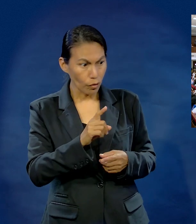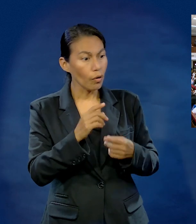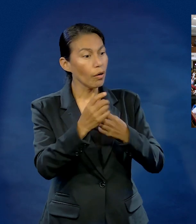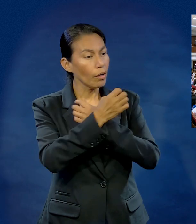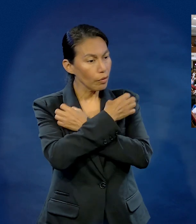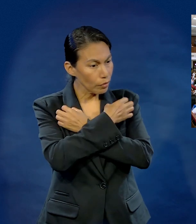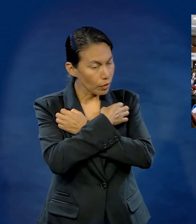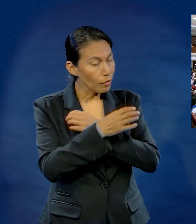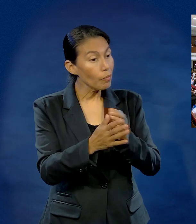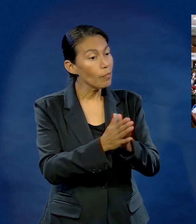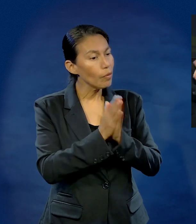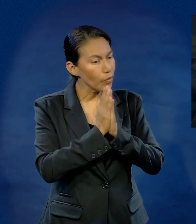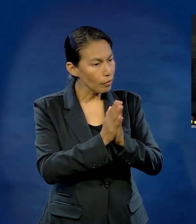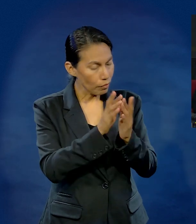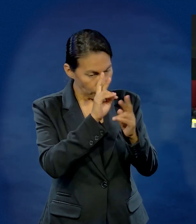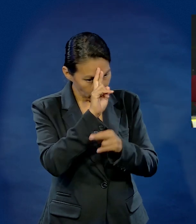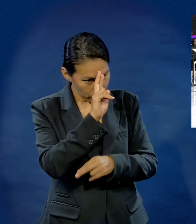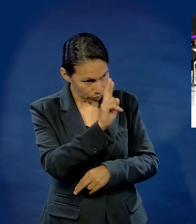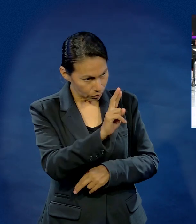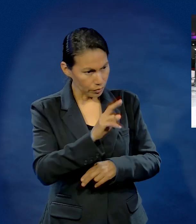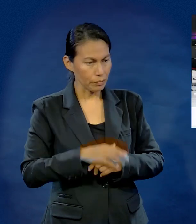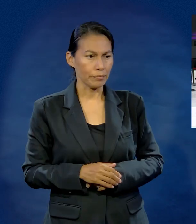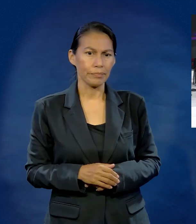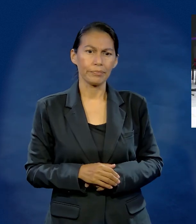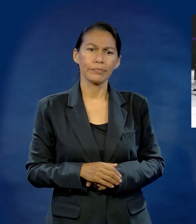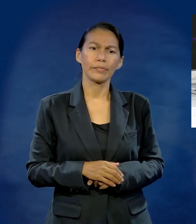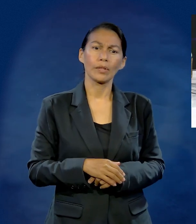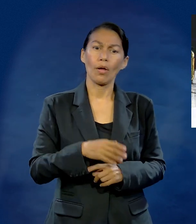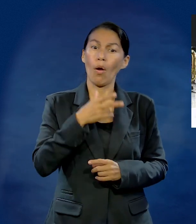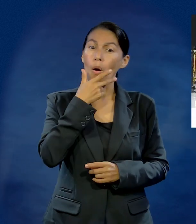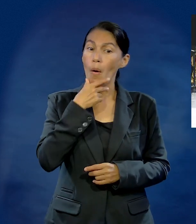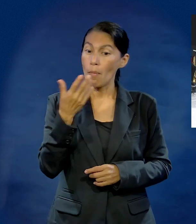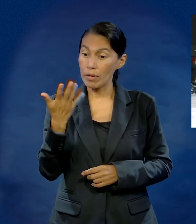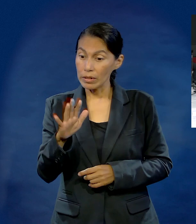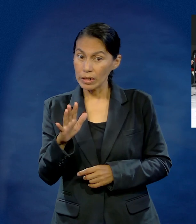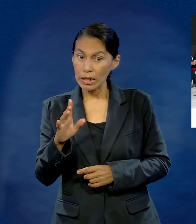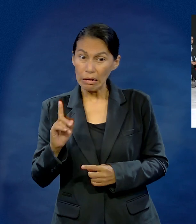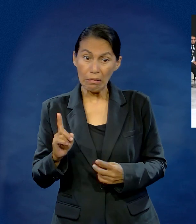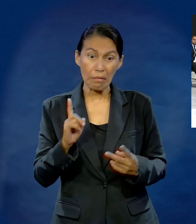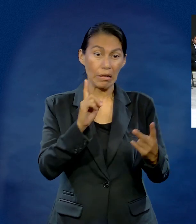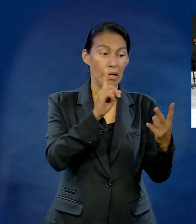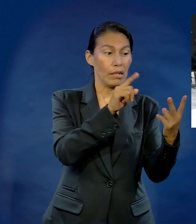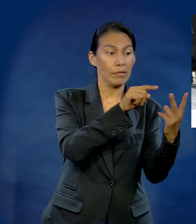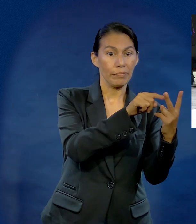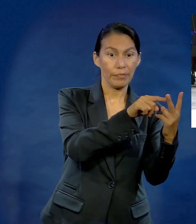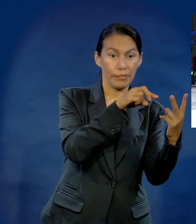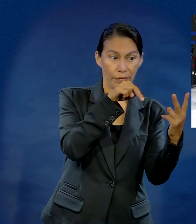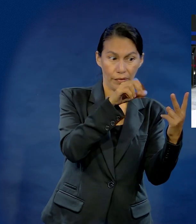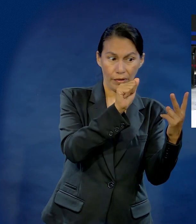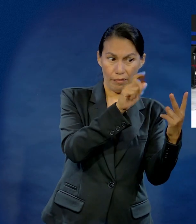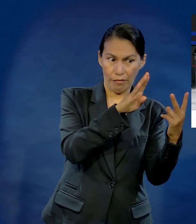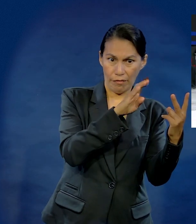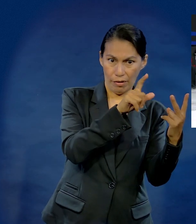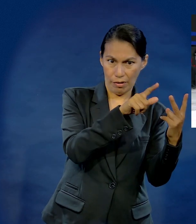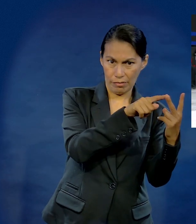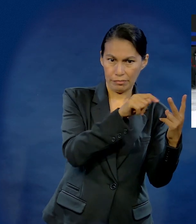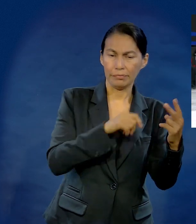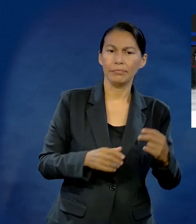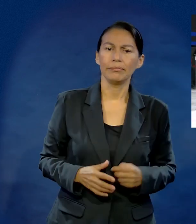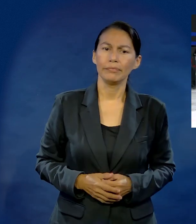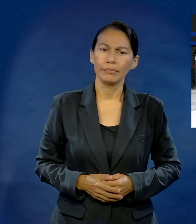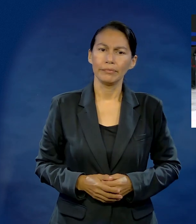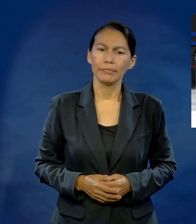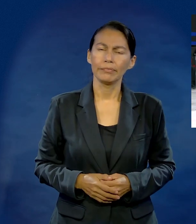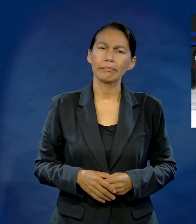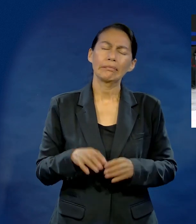Yo estoy convencido que la descripción tiene una razón. David fue altamente cuidadoso. Señor, ¿por qué tenemos que ser tan educados? ¿No podemos llegar